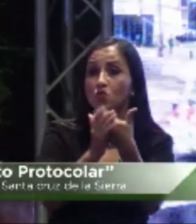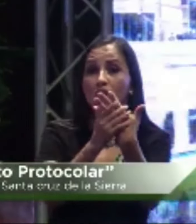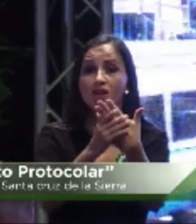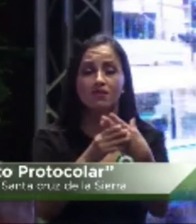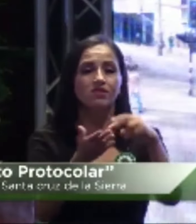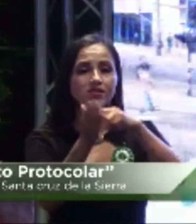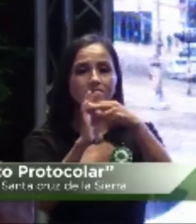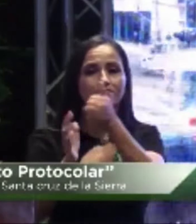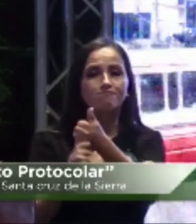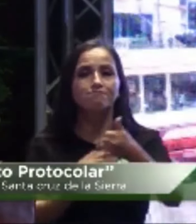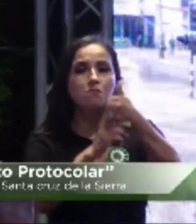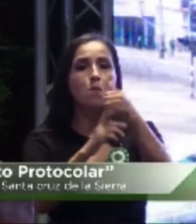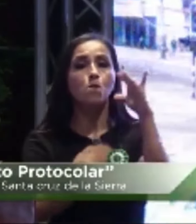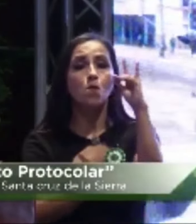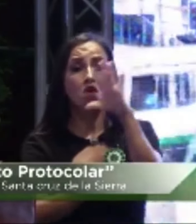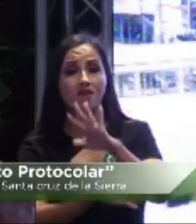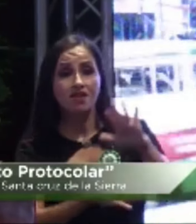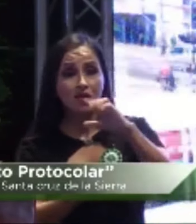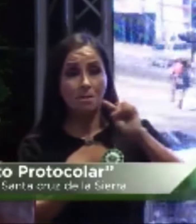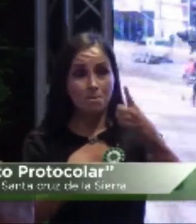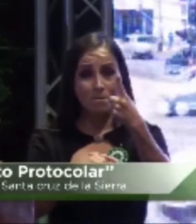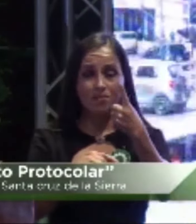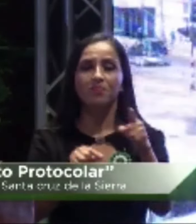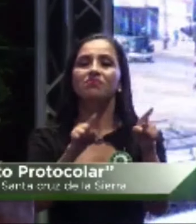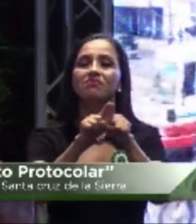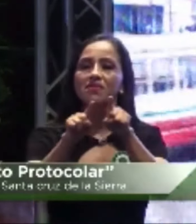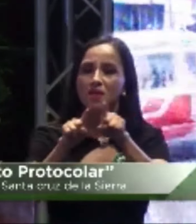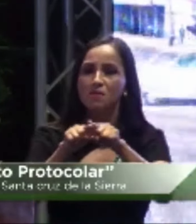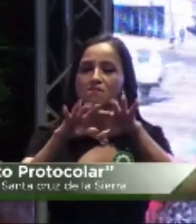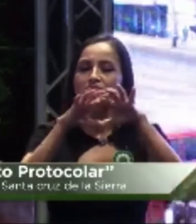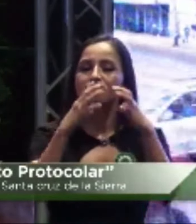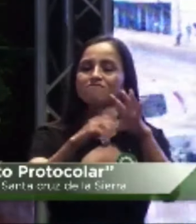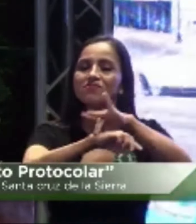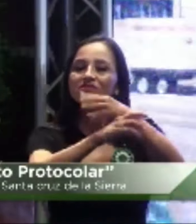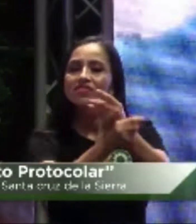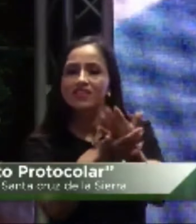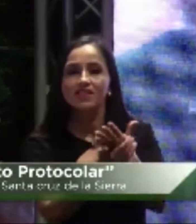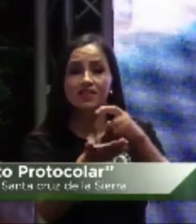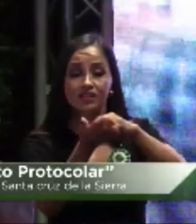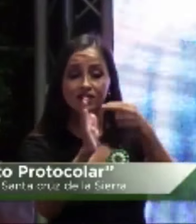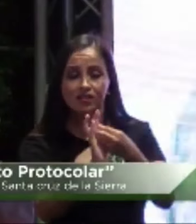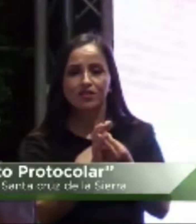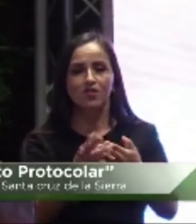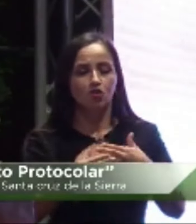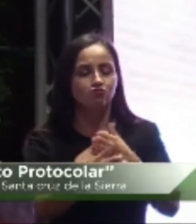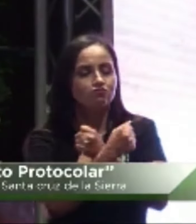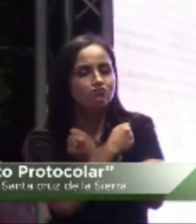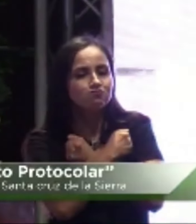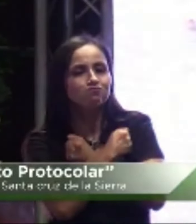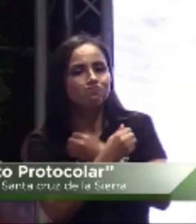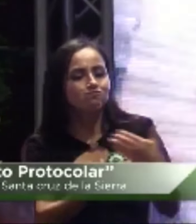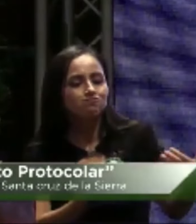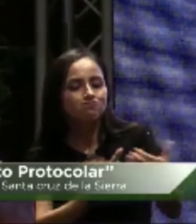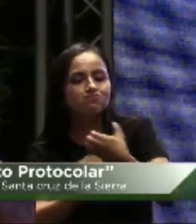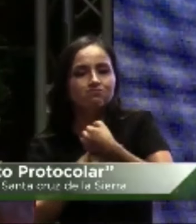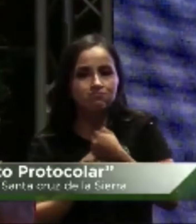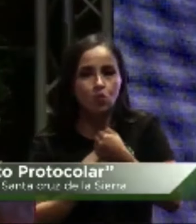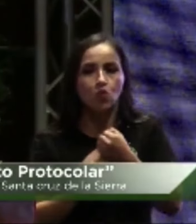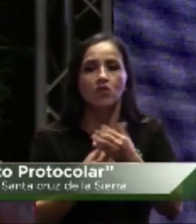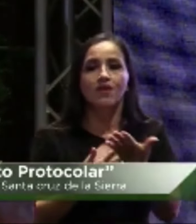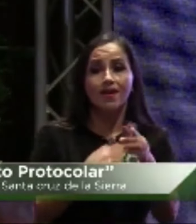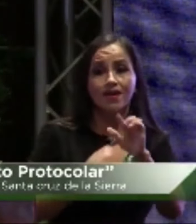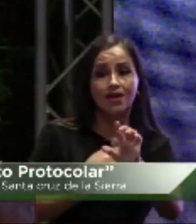protagonista de la historia del país, es la tierra que nunca perderá esa hospitalidad característica y sobre